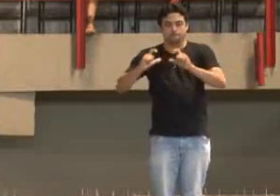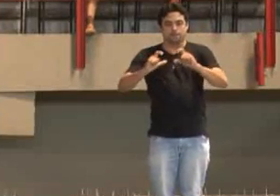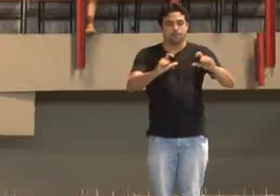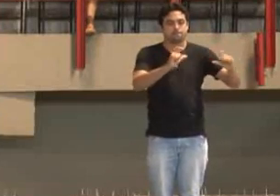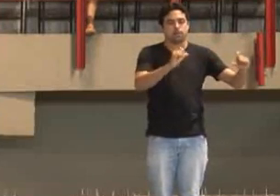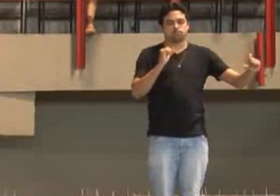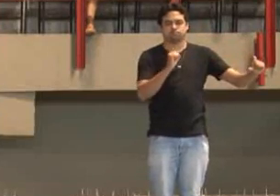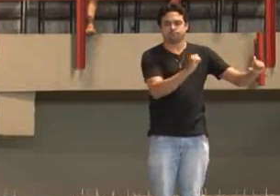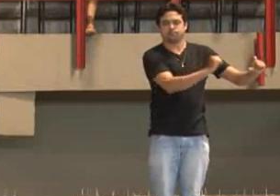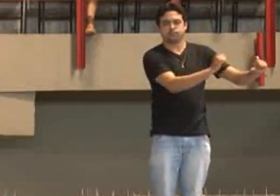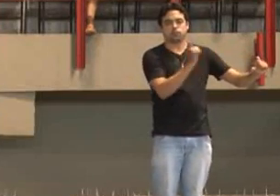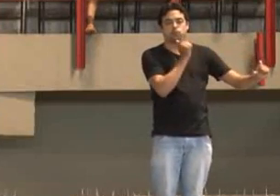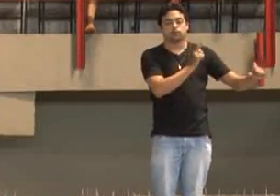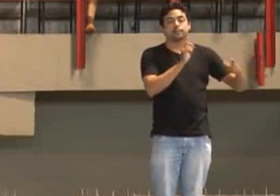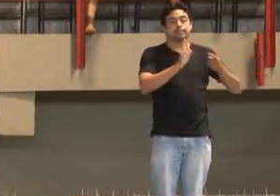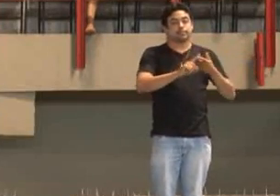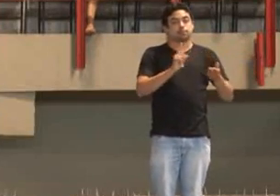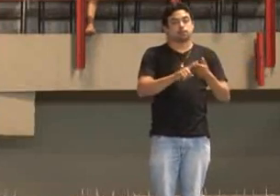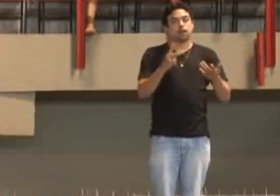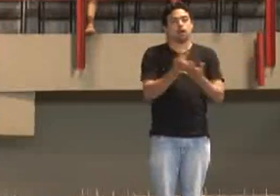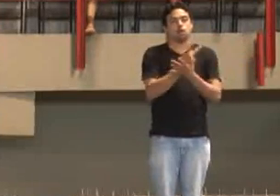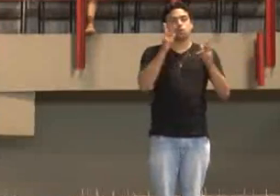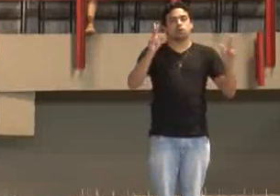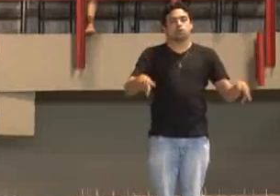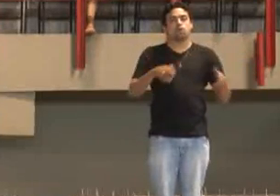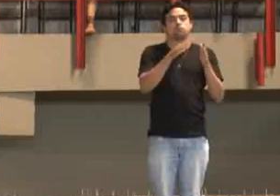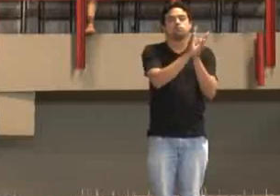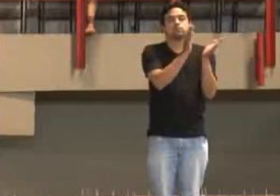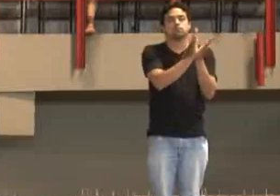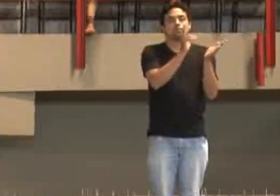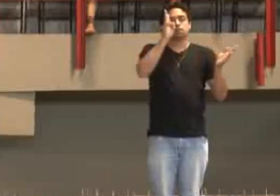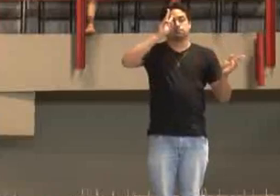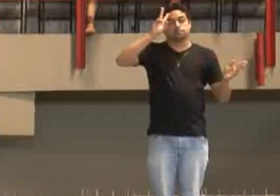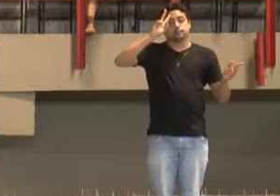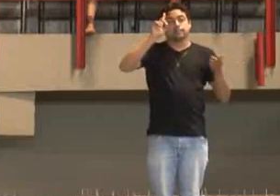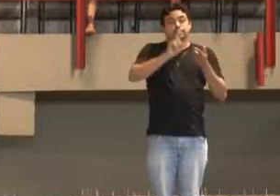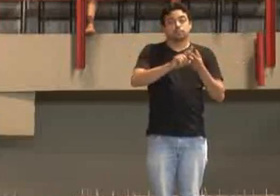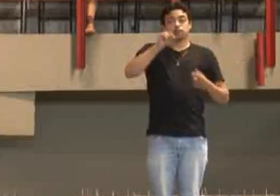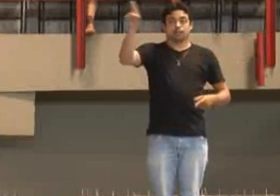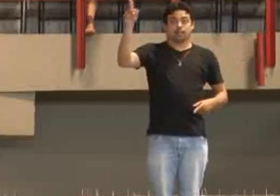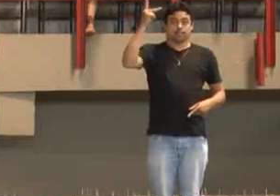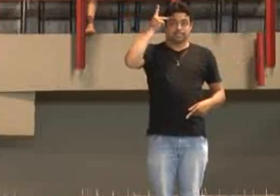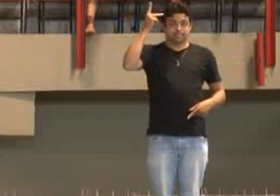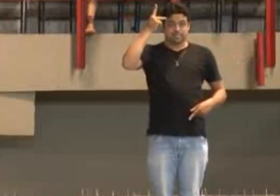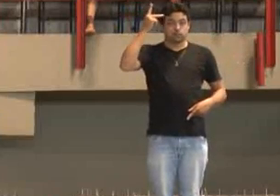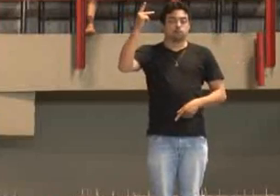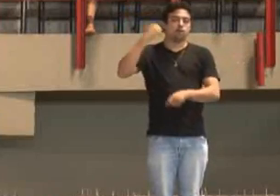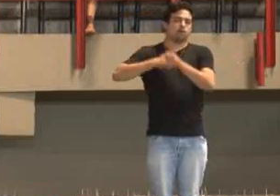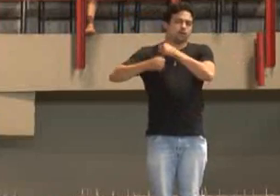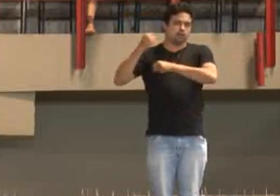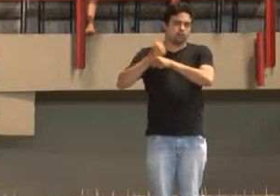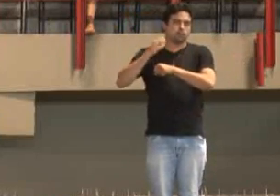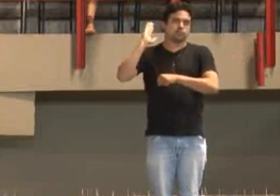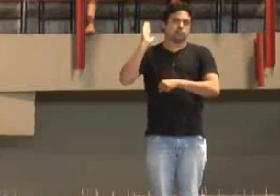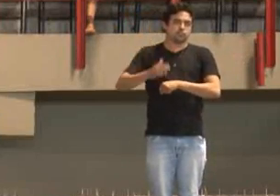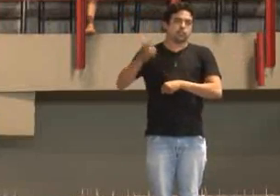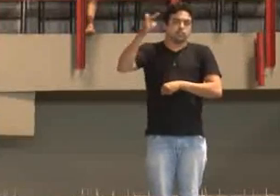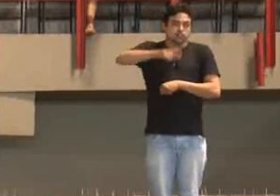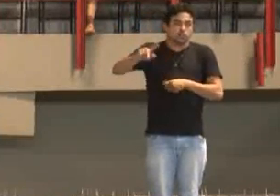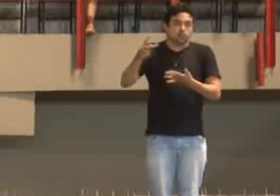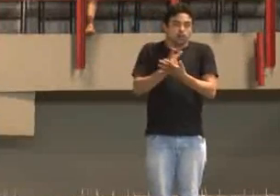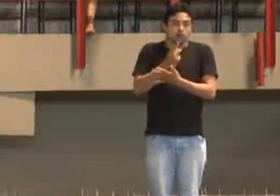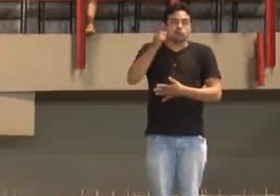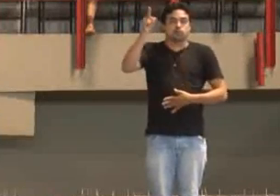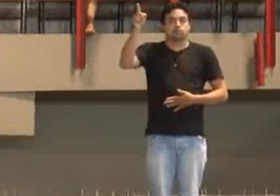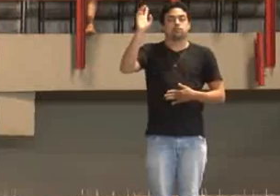Vocês devem perceber também que isso aconteceu com a telefonia celular, não foi? Em São Paulo, se eu não me engano, ano passado já aconteceu de novo,